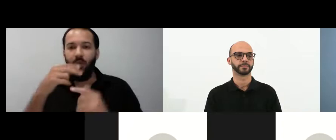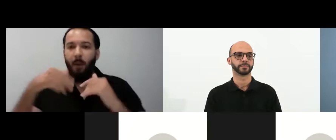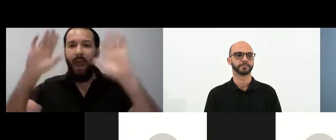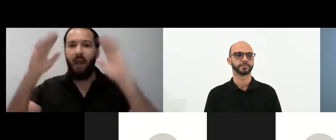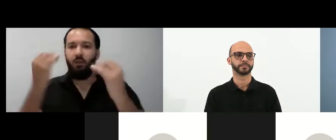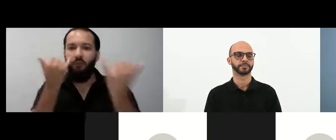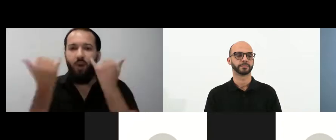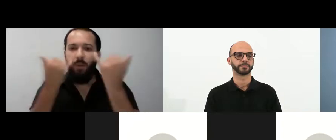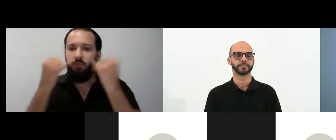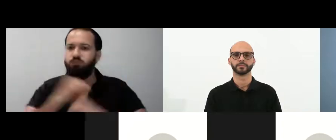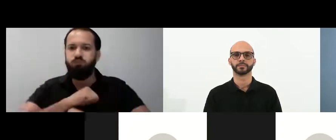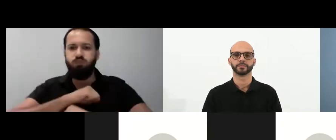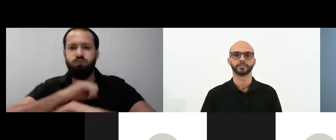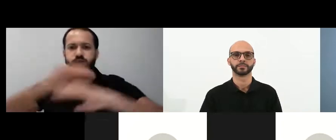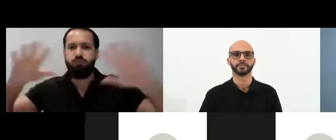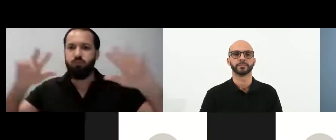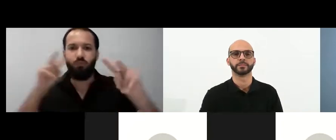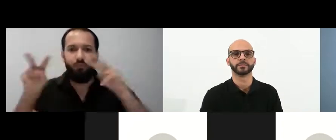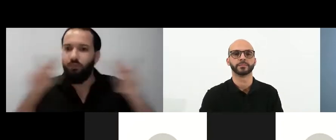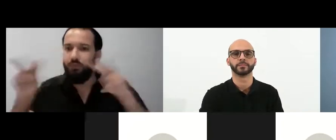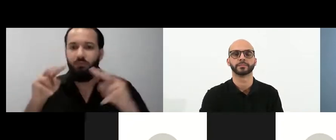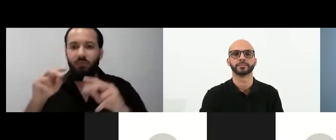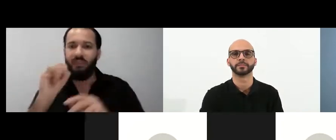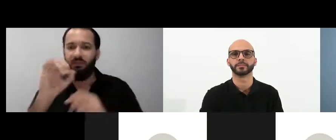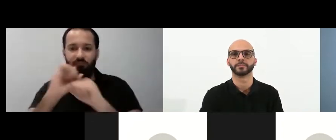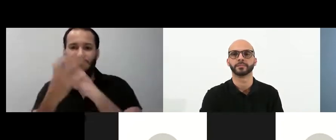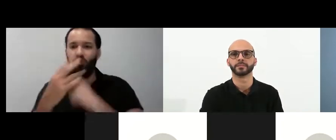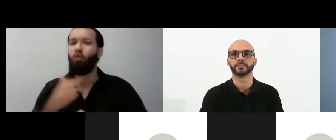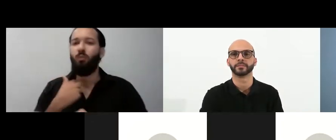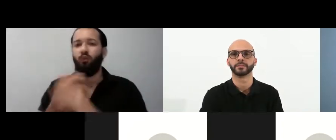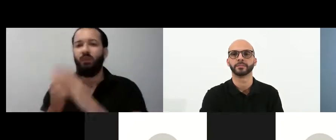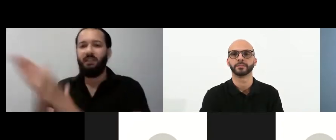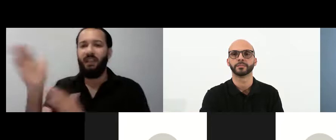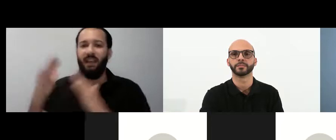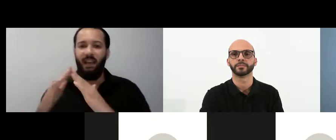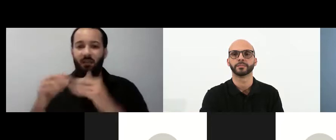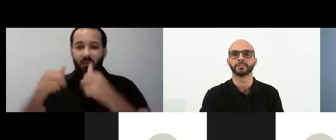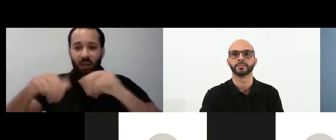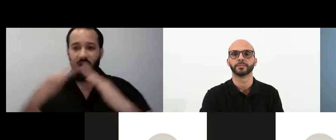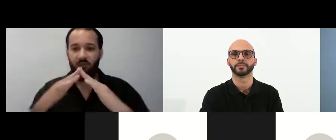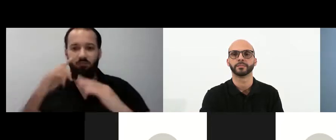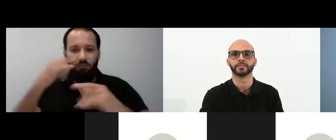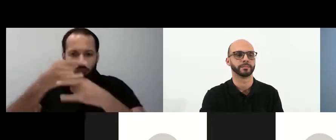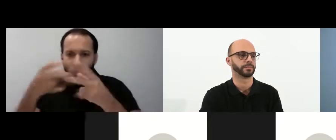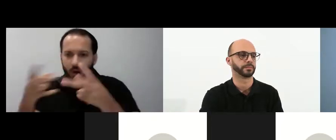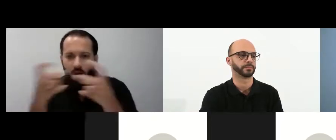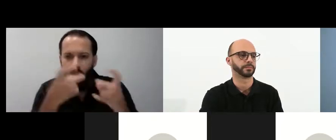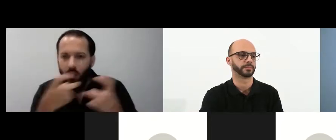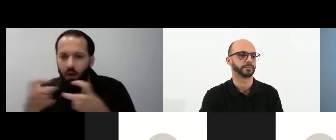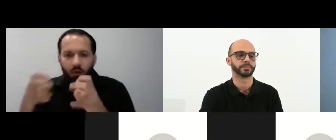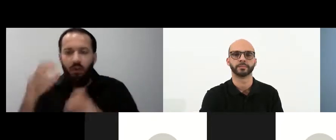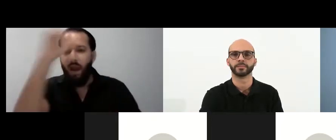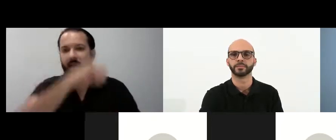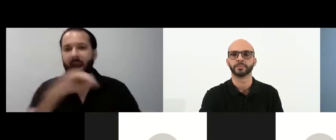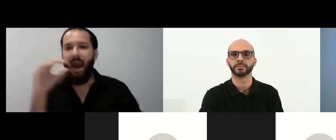de 2020, é a era da informação. A informação ela se propaga de uma maneira muito grande, de uma maneira muito rápida,